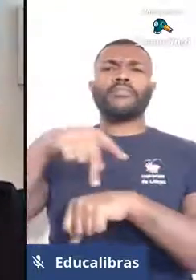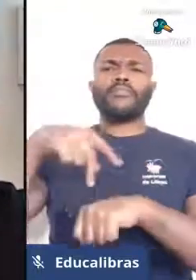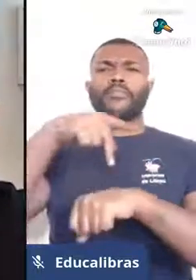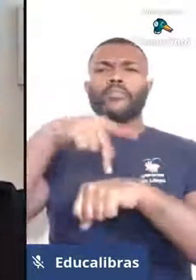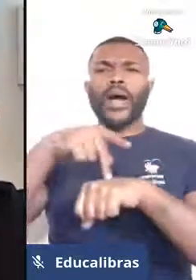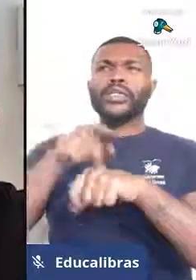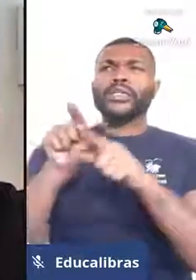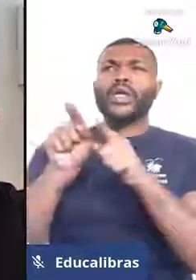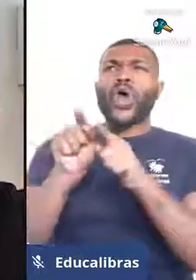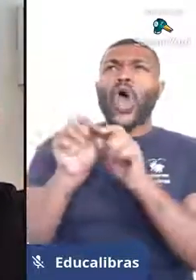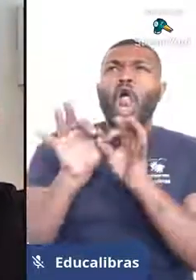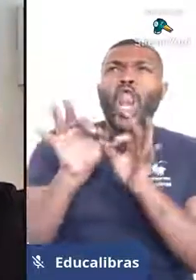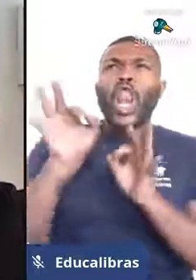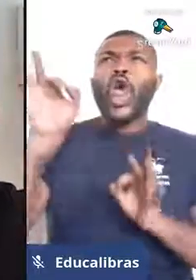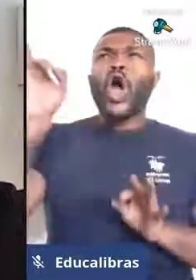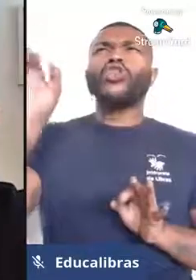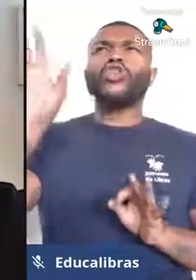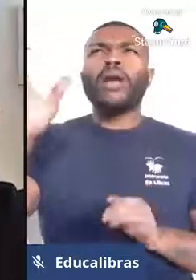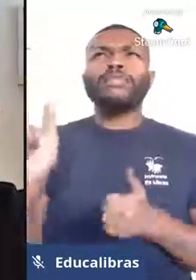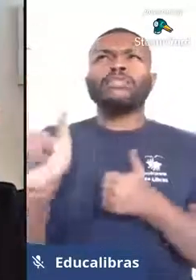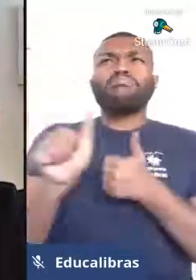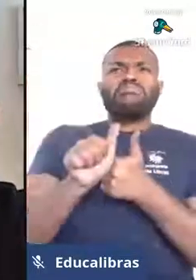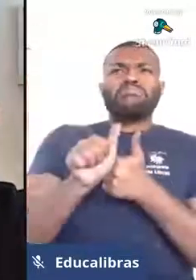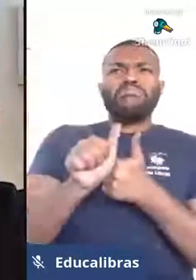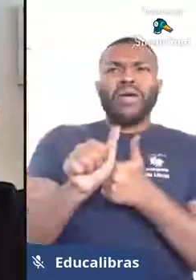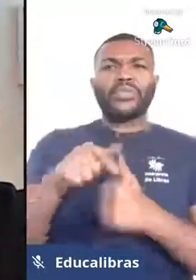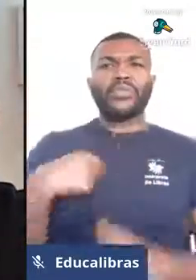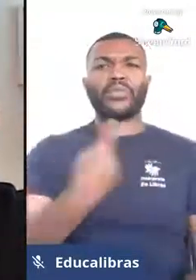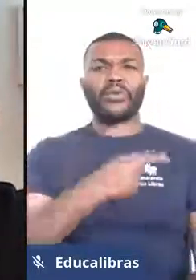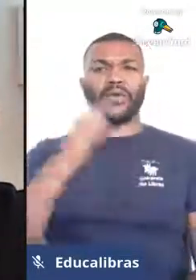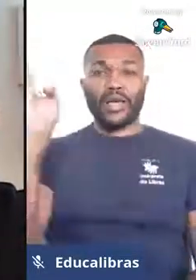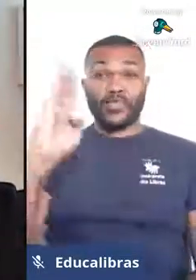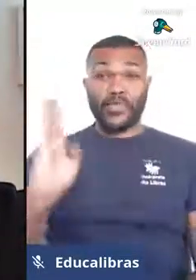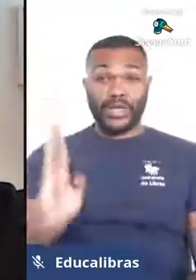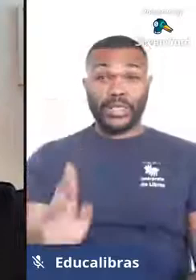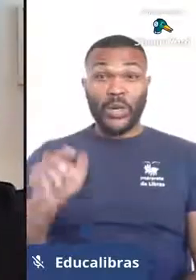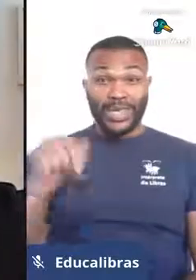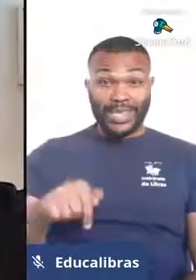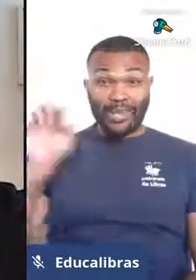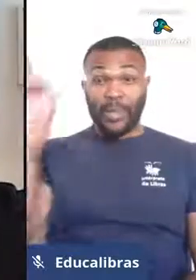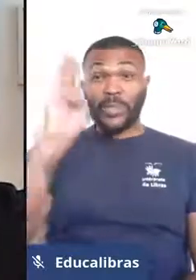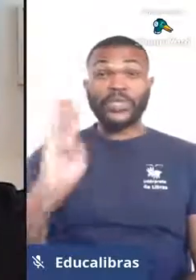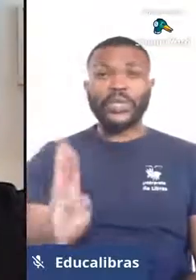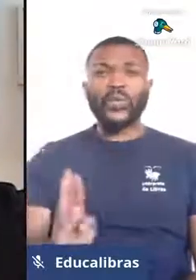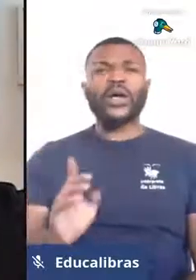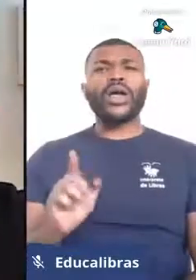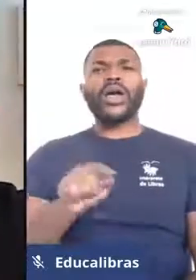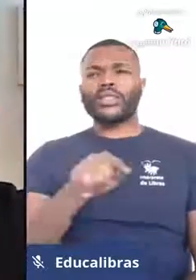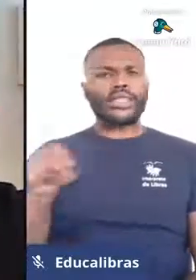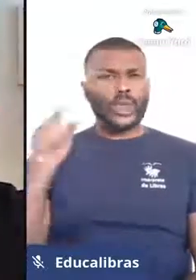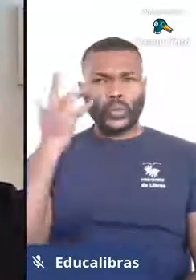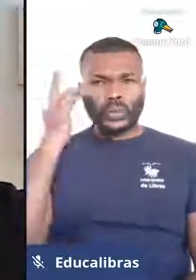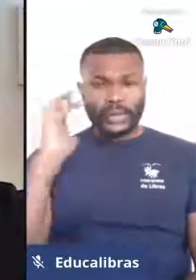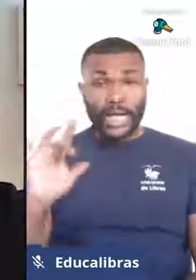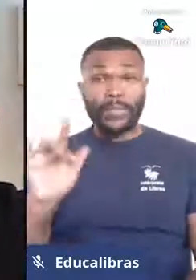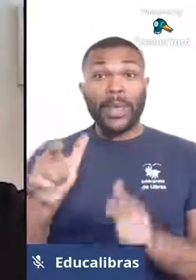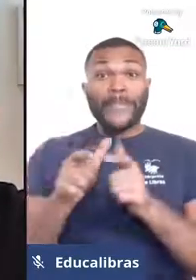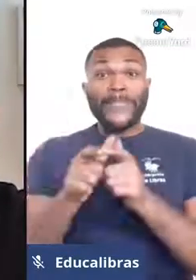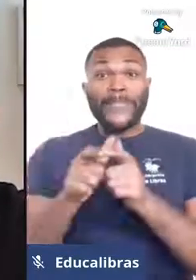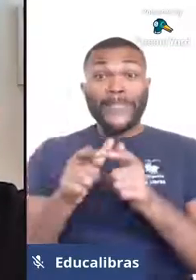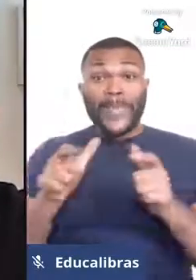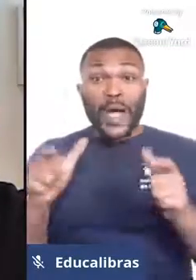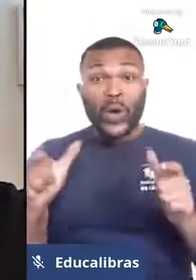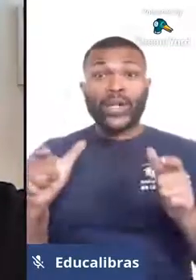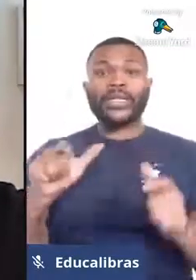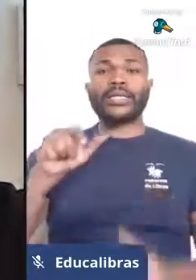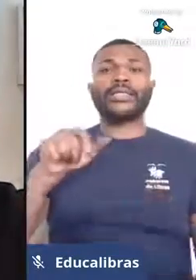tão próximo, principalmente para nós brasileiros. Nós temos aqui no Brasil, muita gente não sabe, mas a maior comunidade Nikkei, então a maior